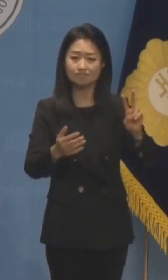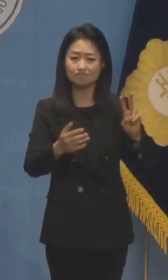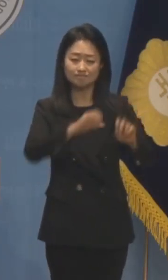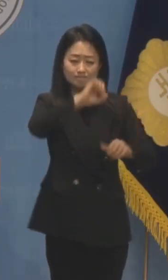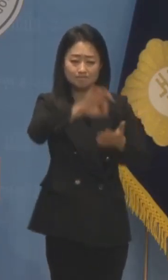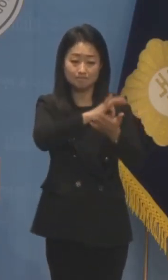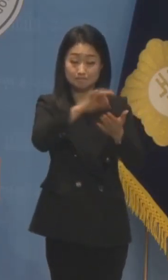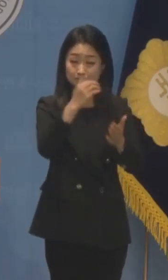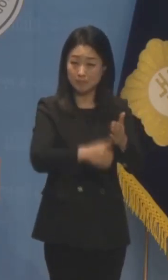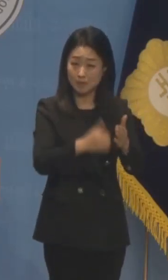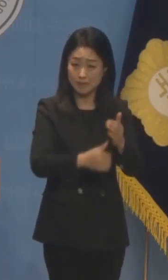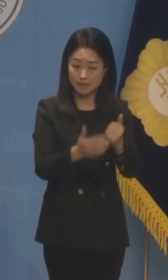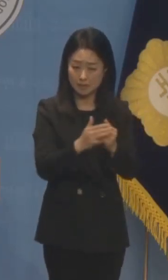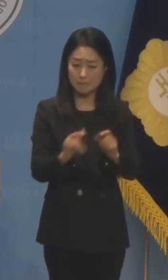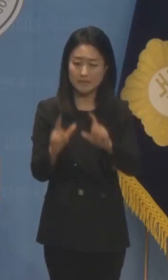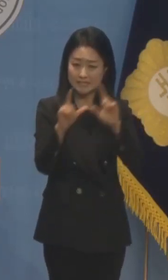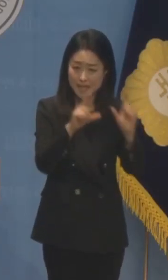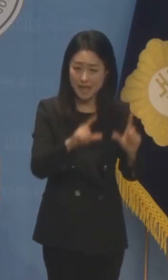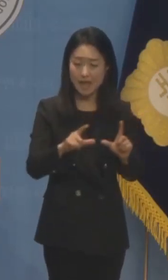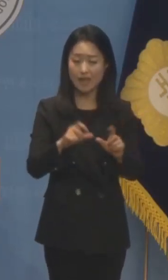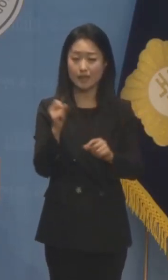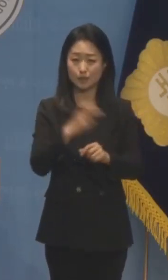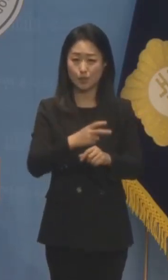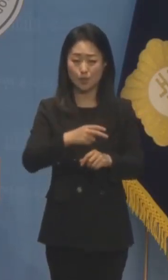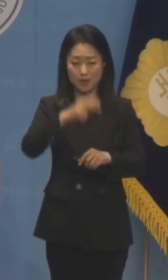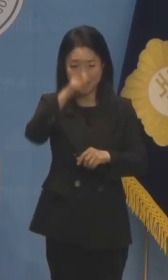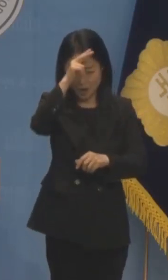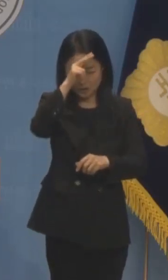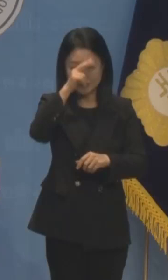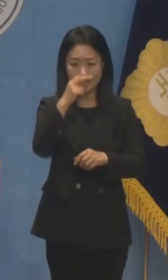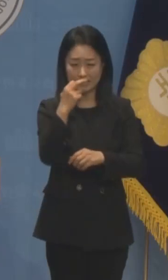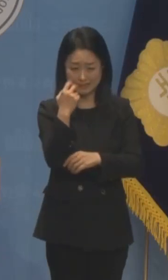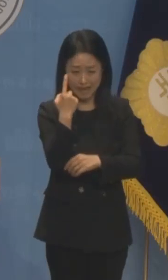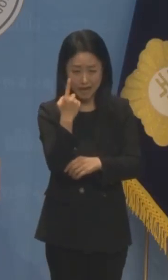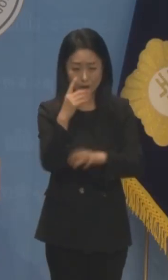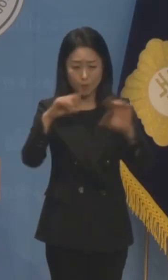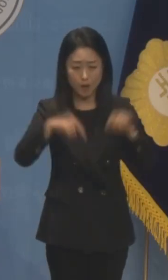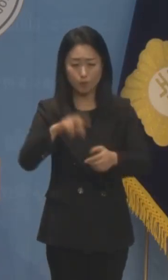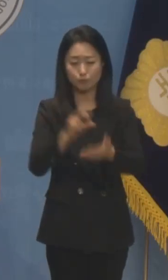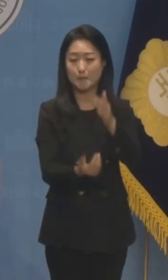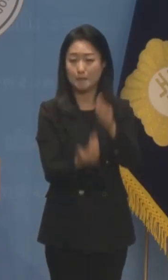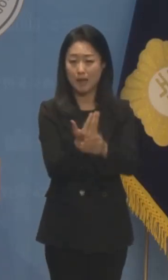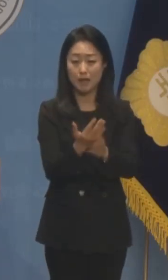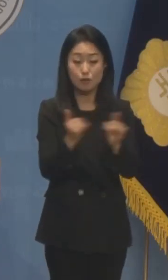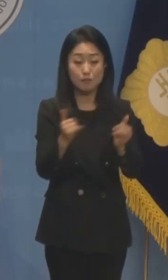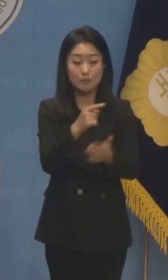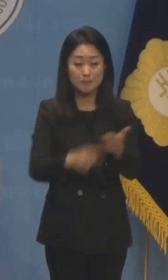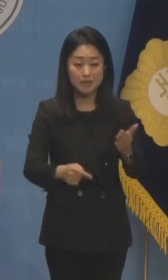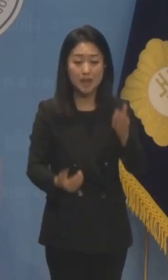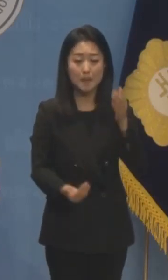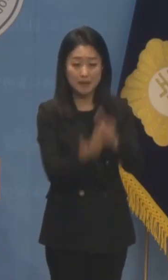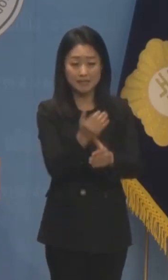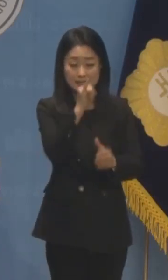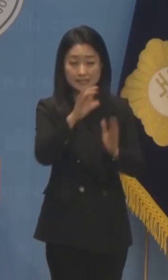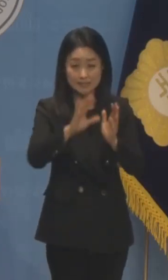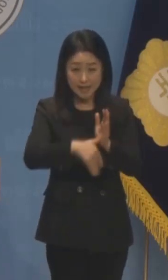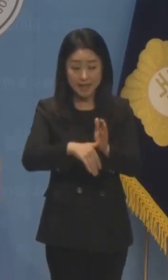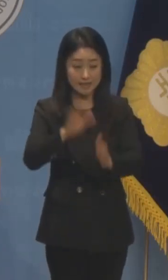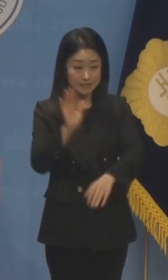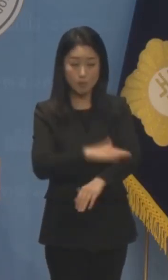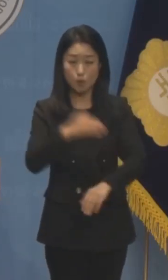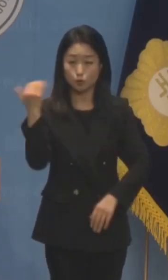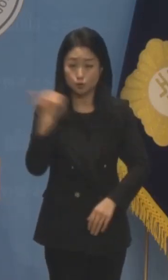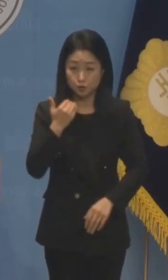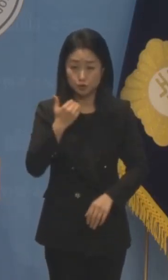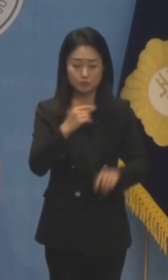인해 민생, 치안, 외교 등 문제가 생기고 국민들에게 피해가 발생할 경우 이는